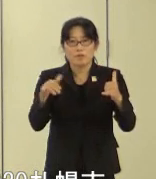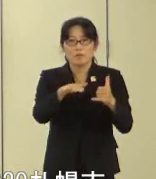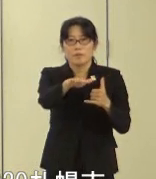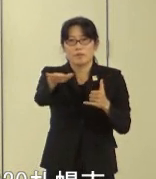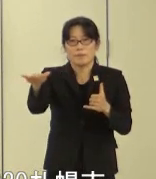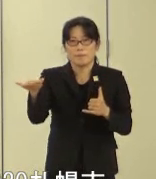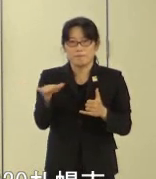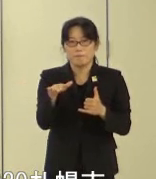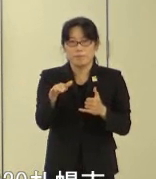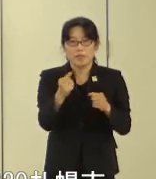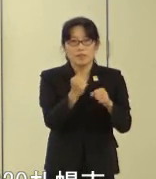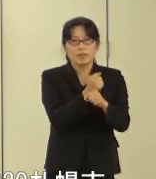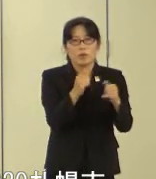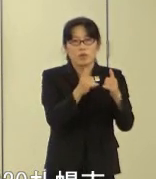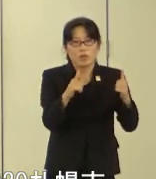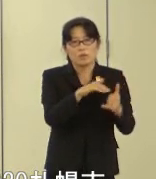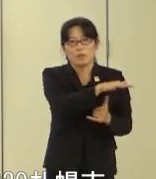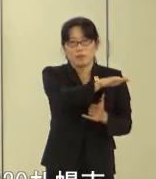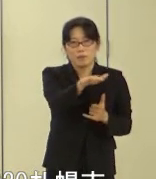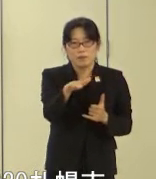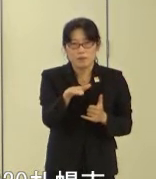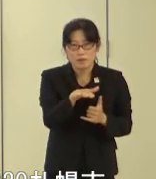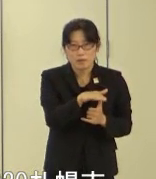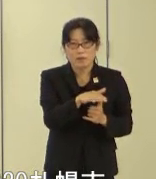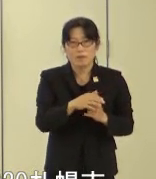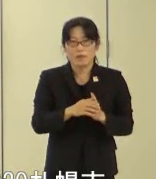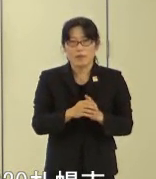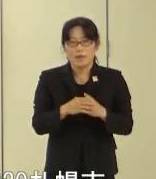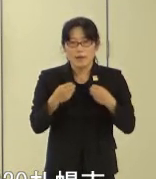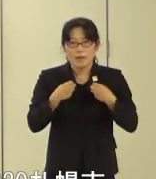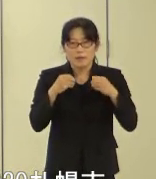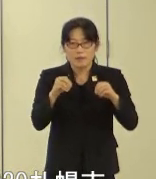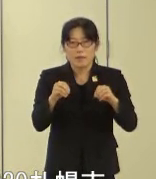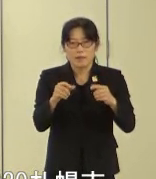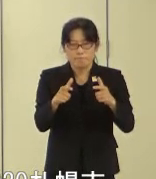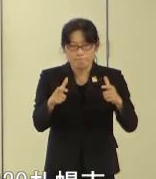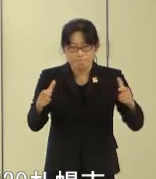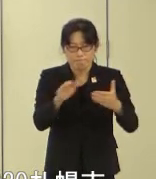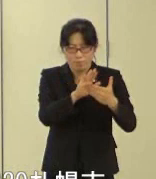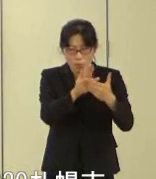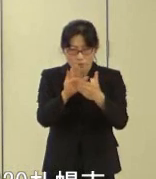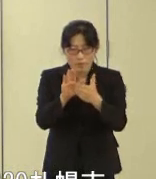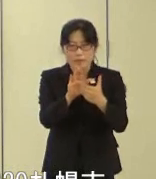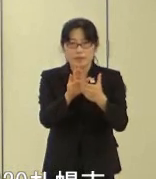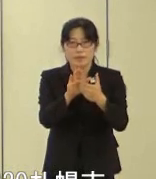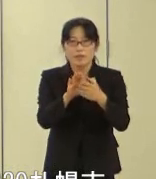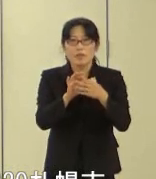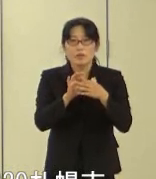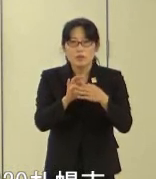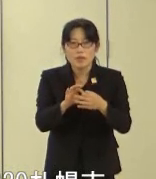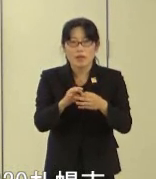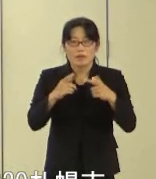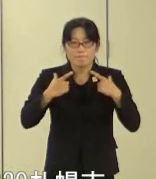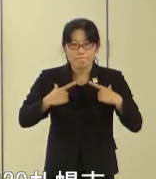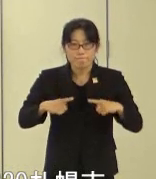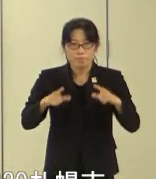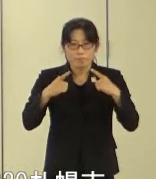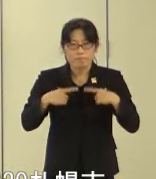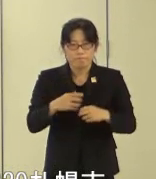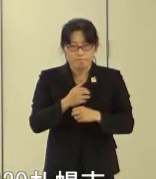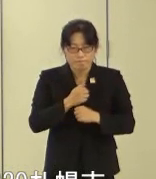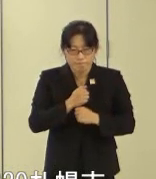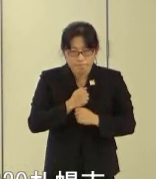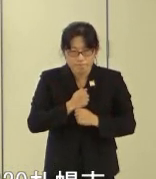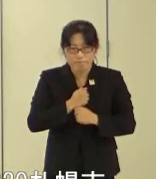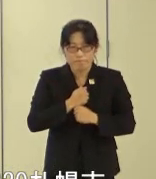から事業者の皆さんが感染拡大防止について日々心がけてい